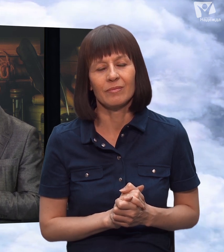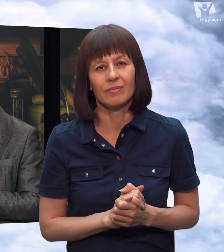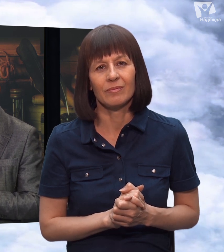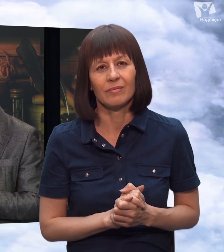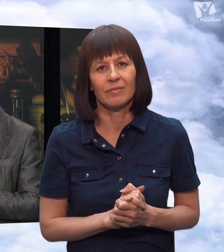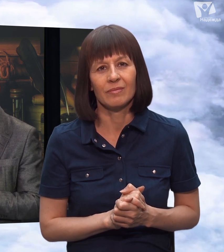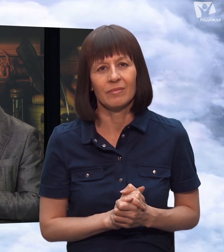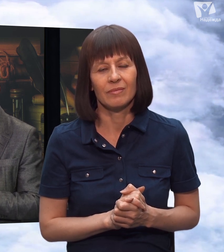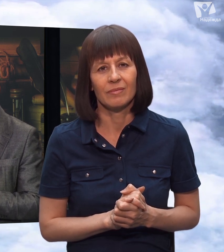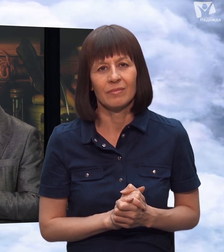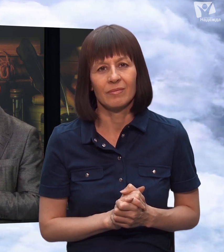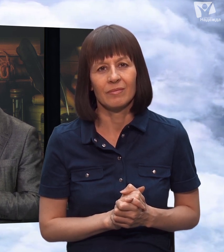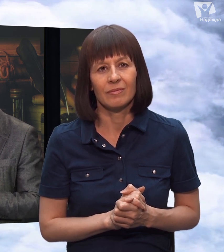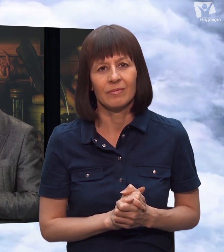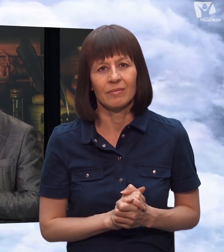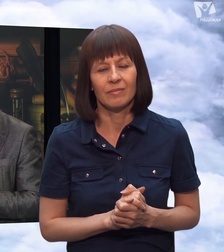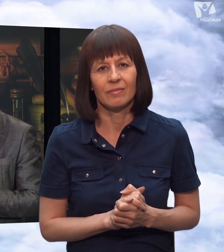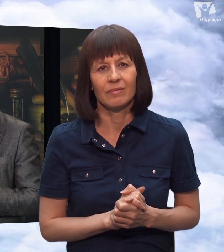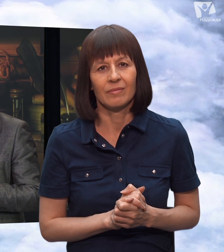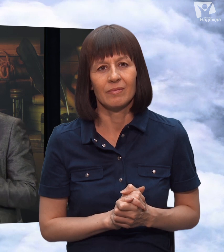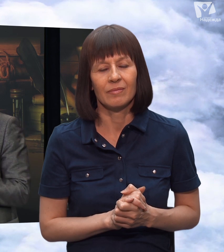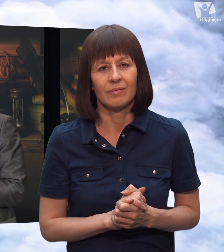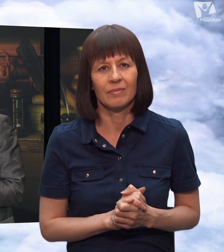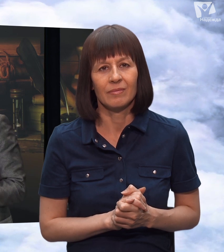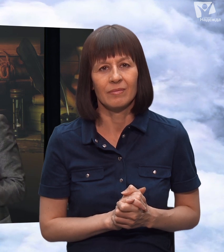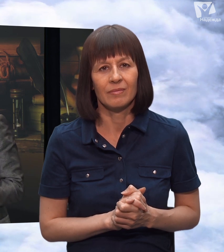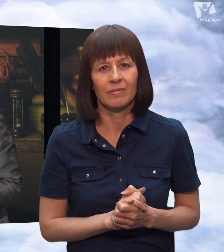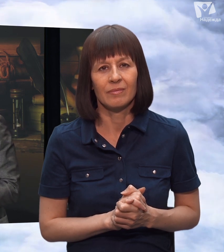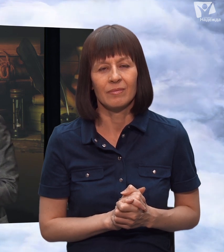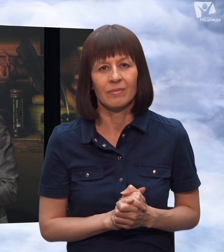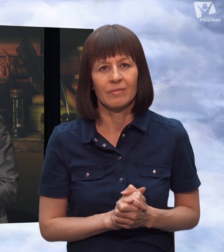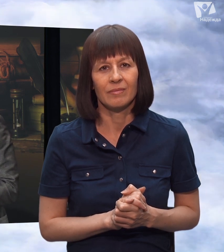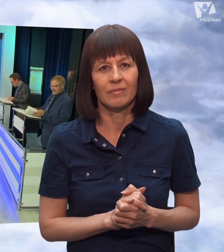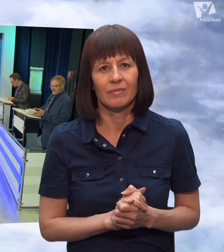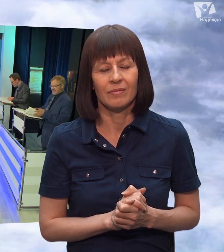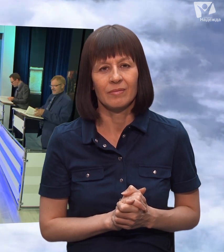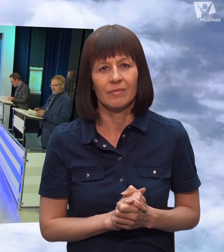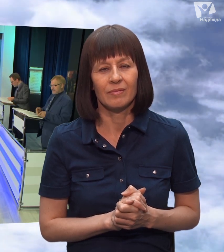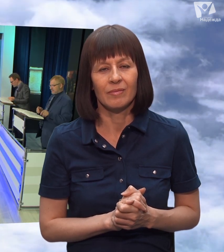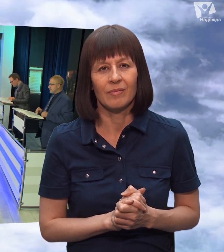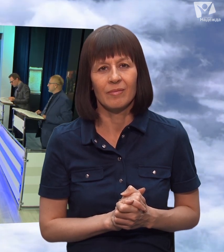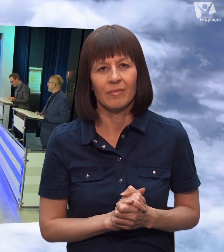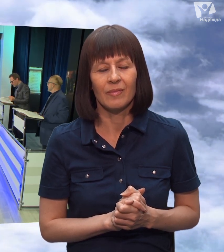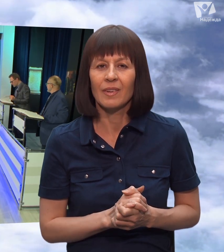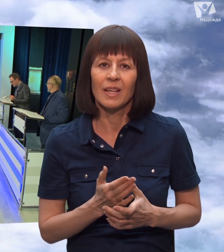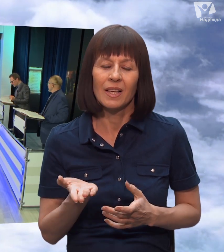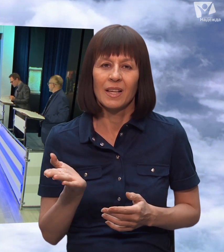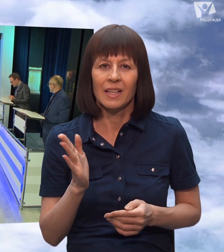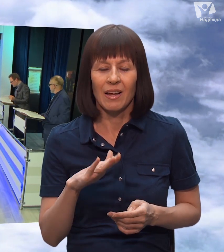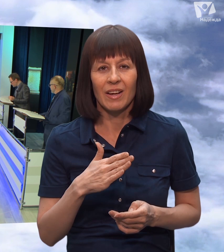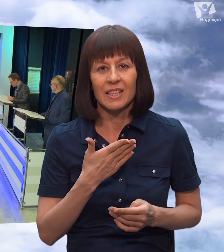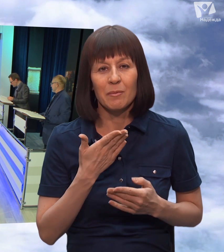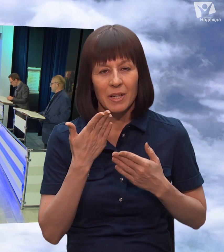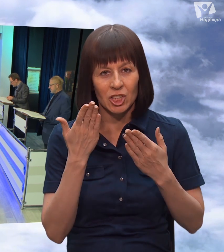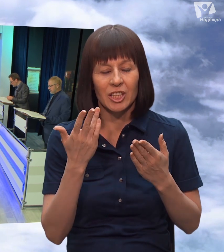вот эти истории царей они тоже представлены и там мы находим дополнительную информацию давайте мы